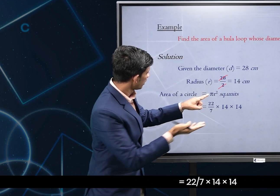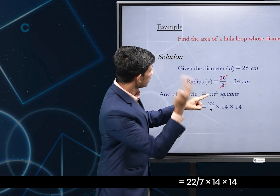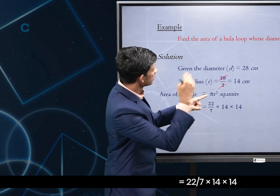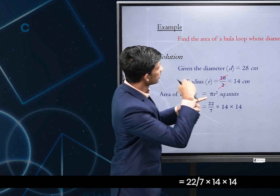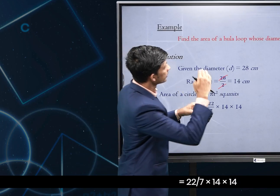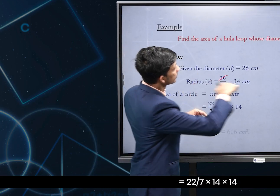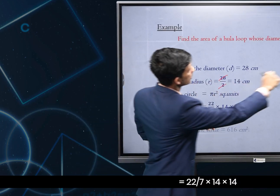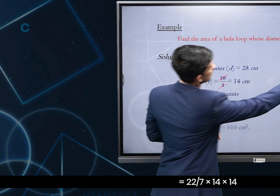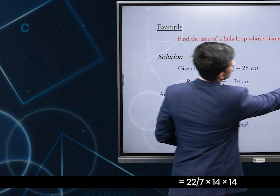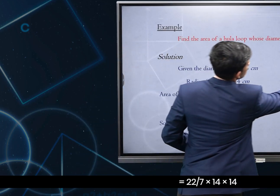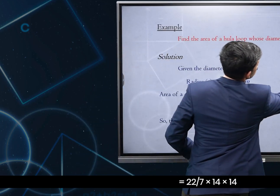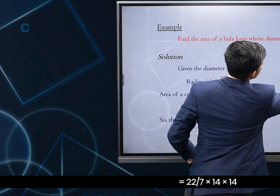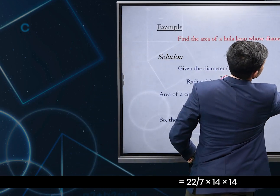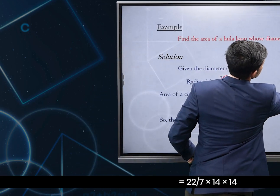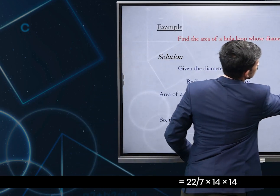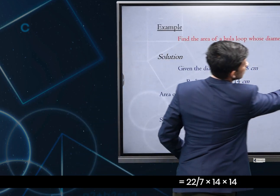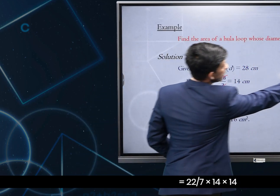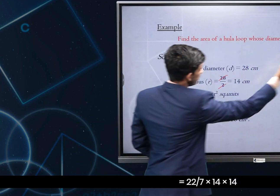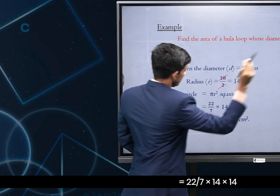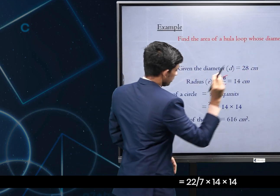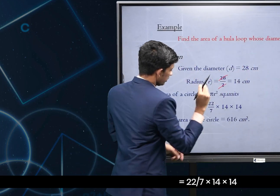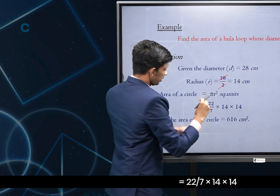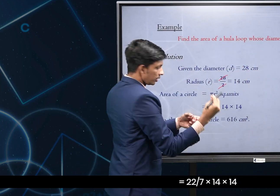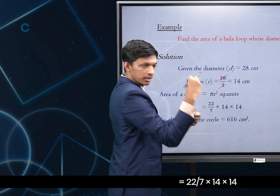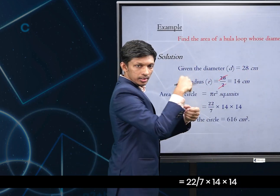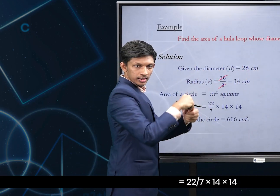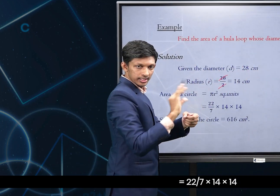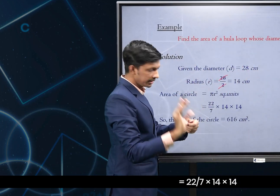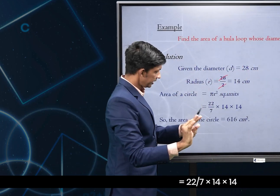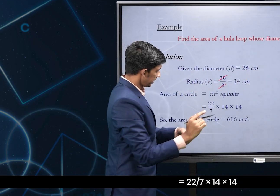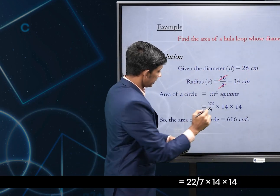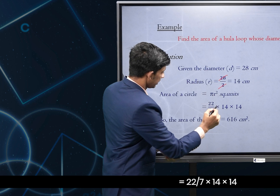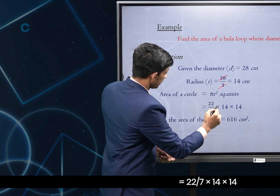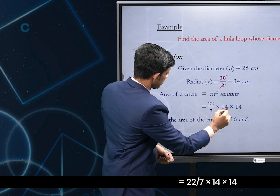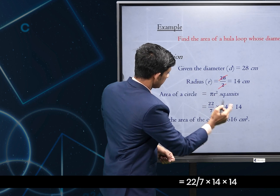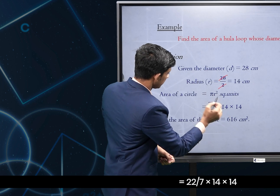ஈடு 22 கீழ் 7 பெருக்கல் 14 பெருக்கல் 14.